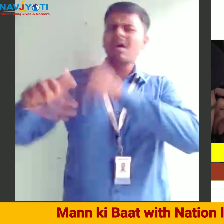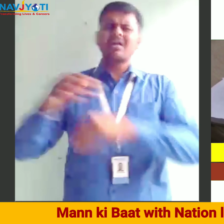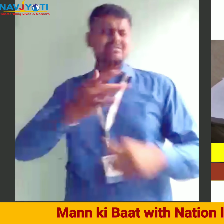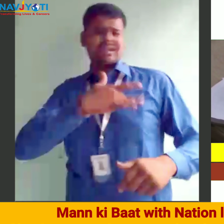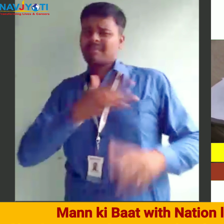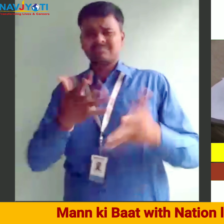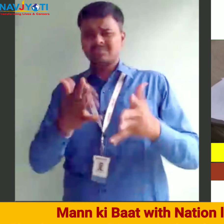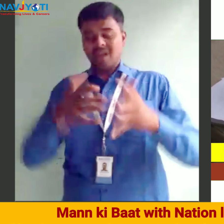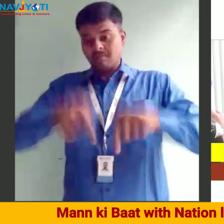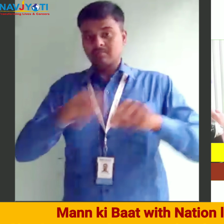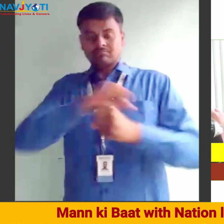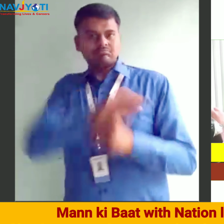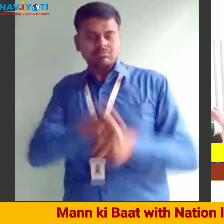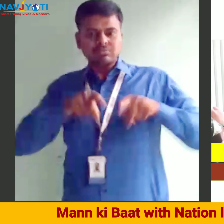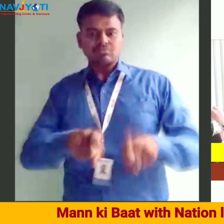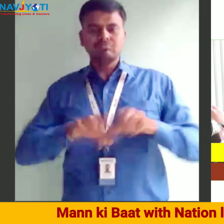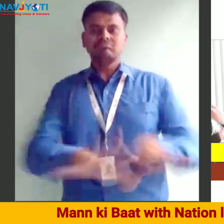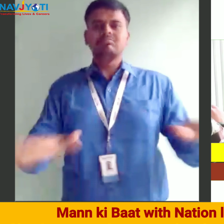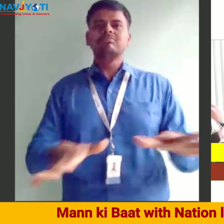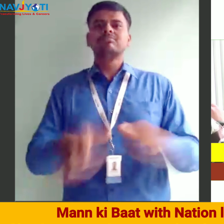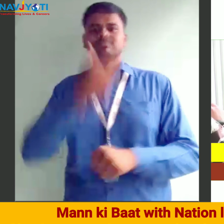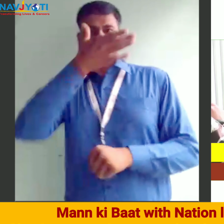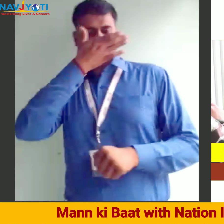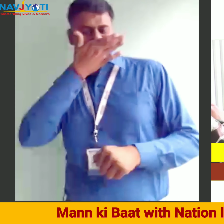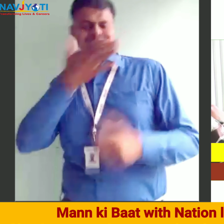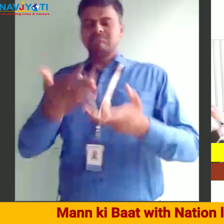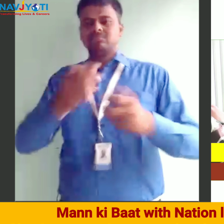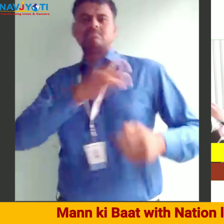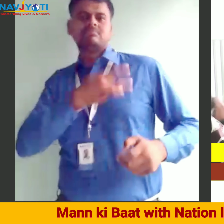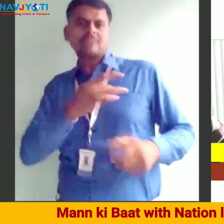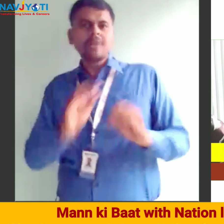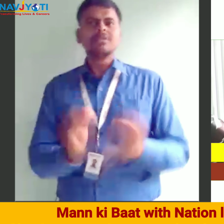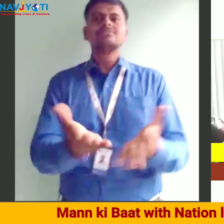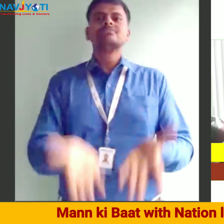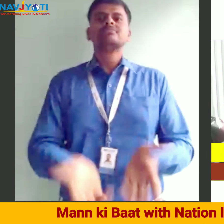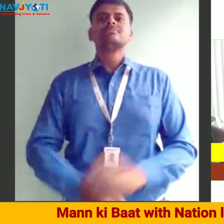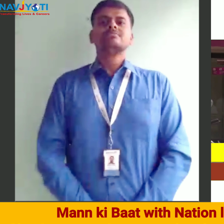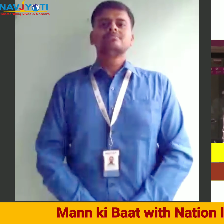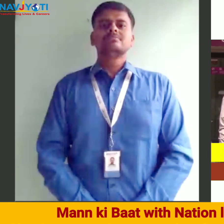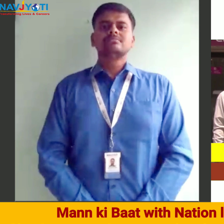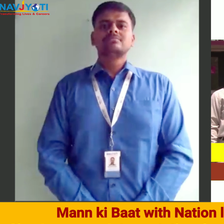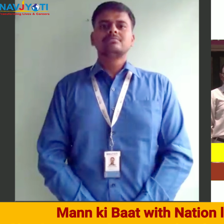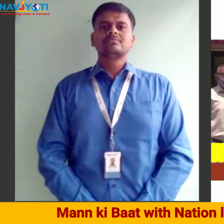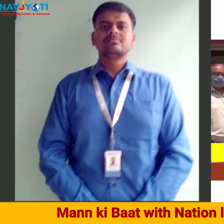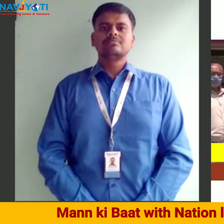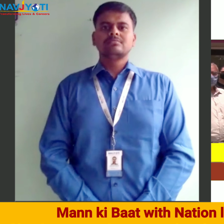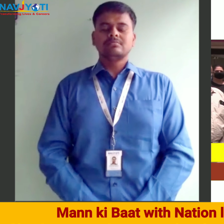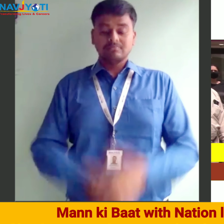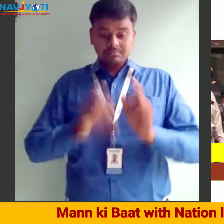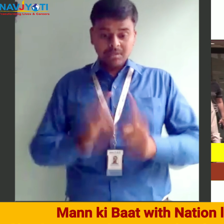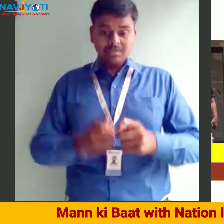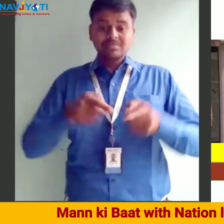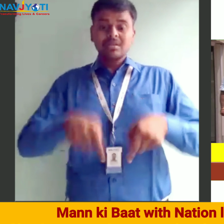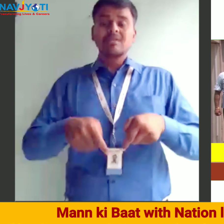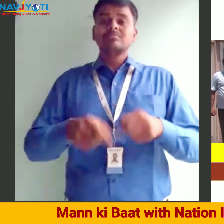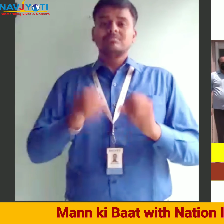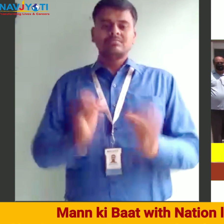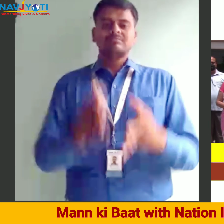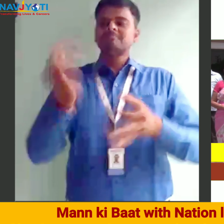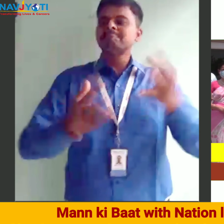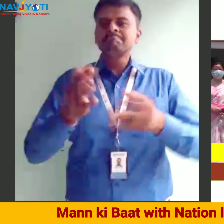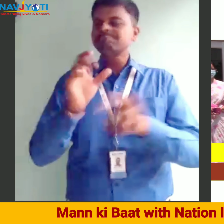है। वैसे हमें इसकी भी आदत कभी नहीं रही कि हमारे आसपास के बहुत सारे लोग